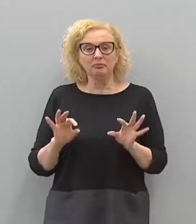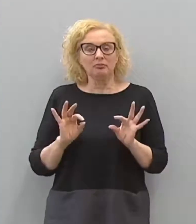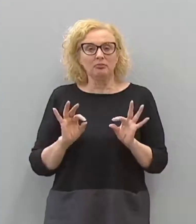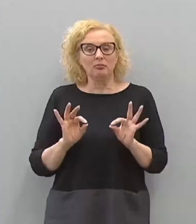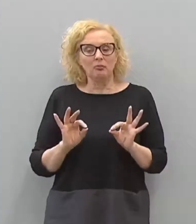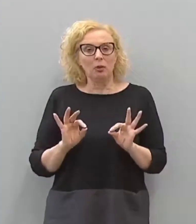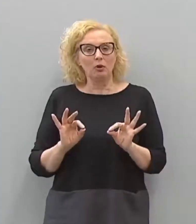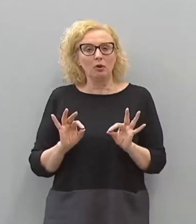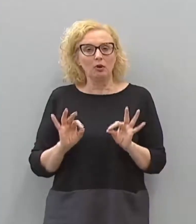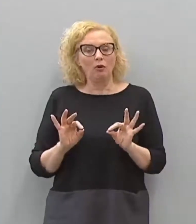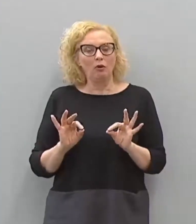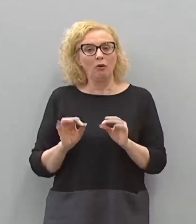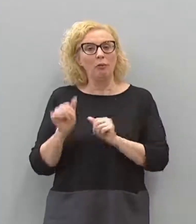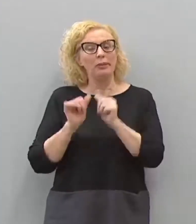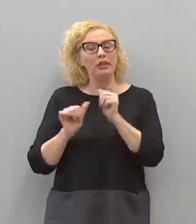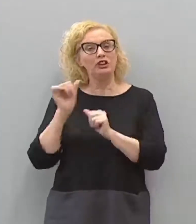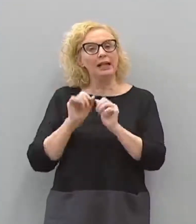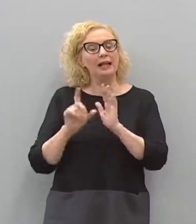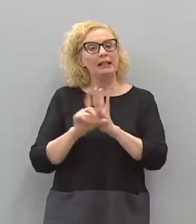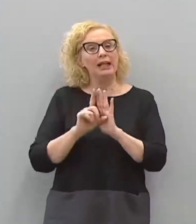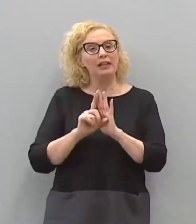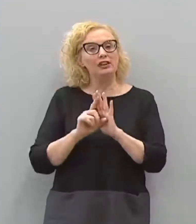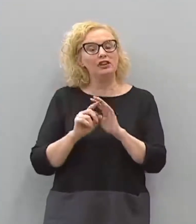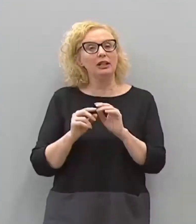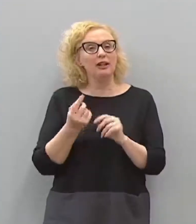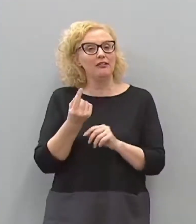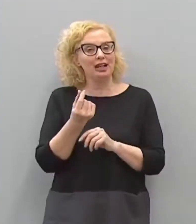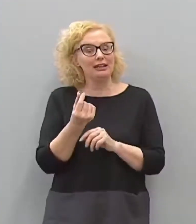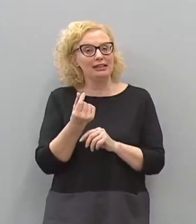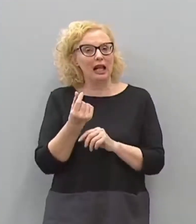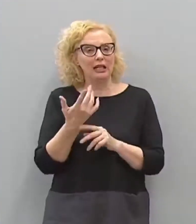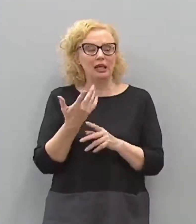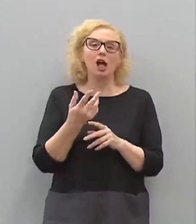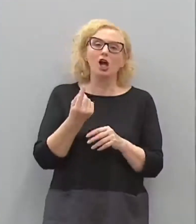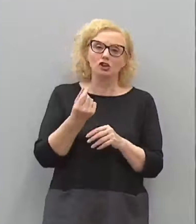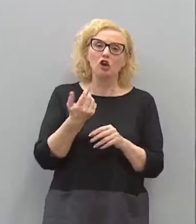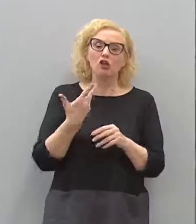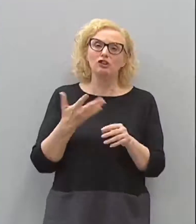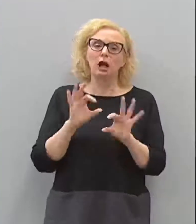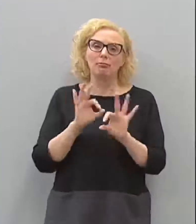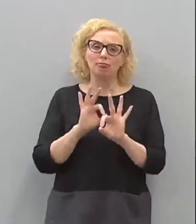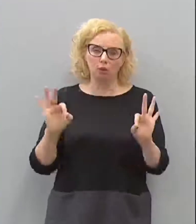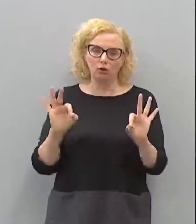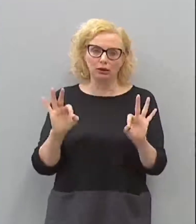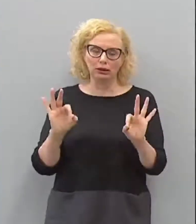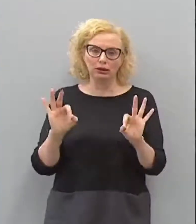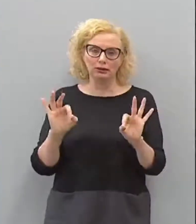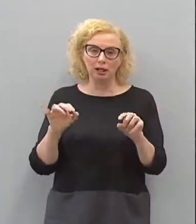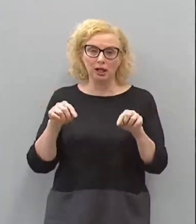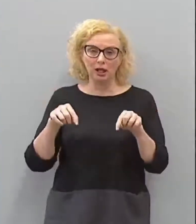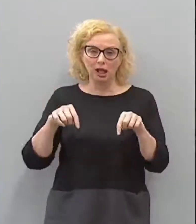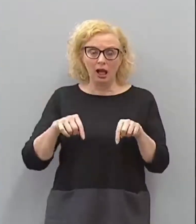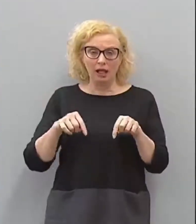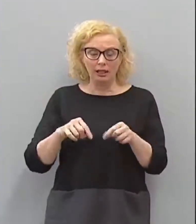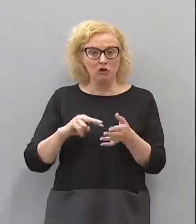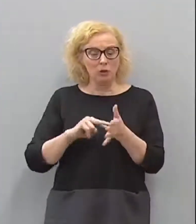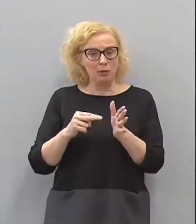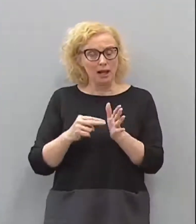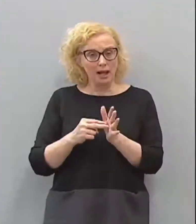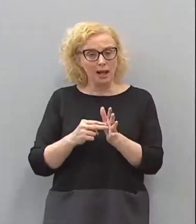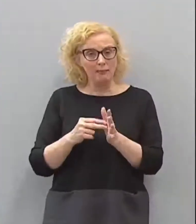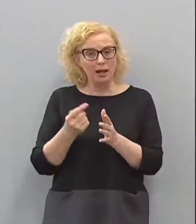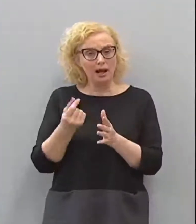dal precedente leggi finanziarie quindi folle ci sono già il problema non è in questa fase di queste opere il